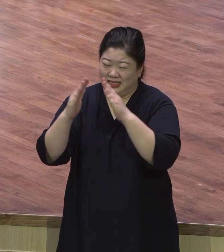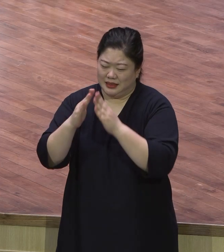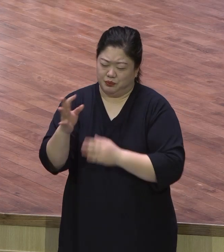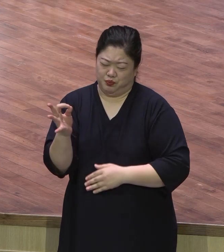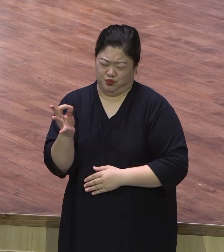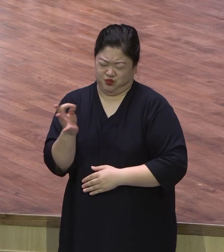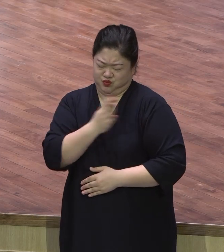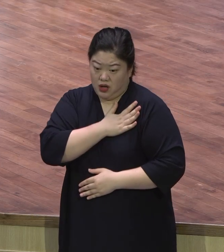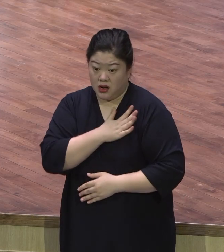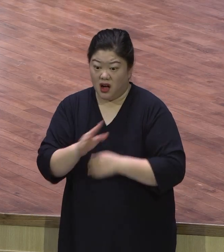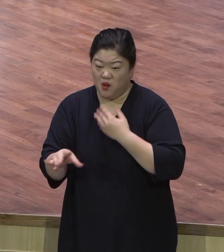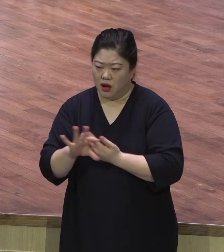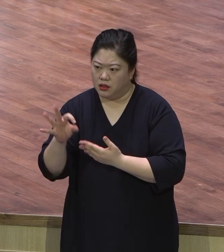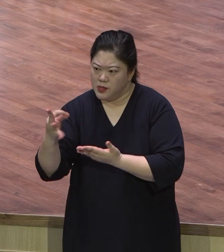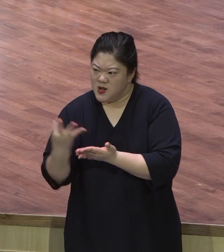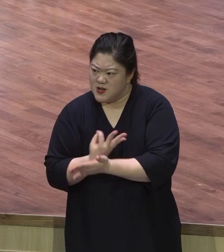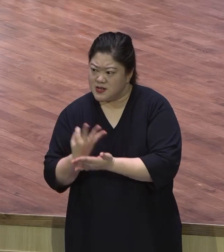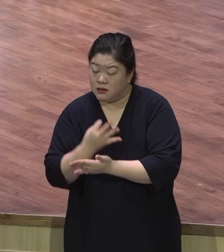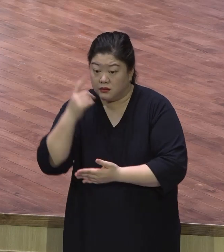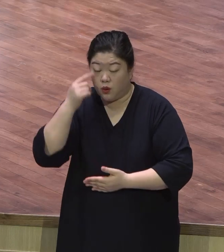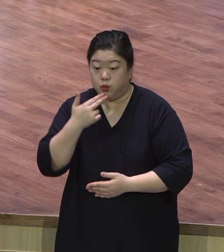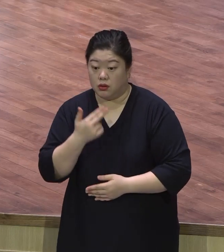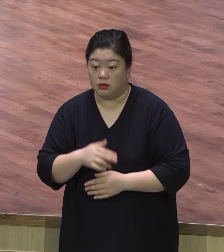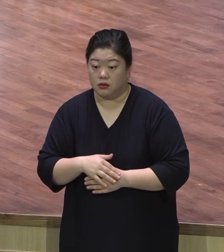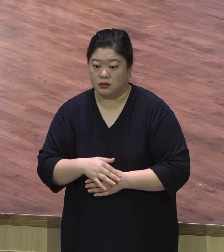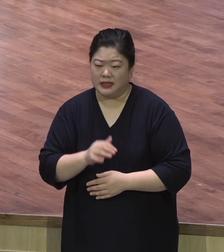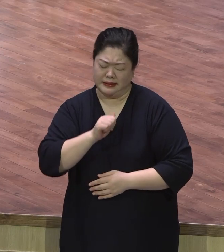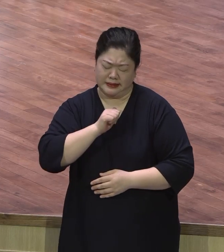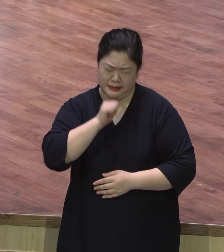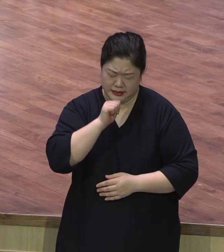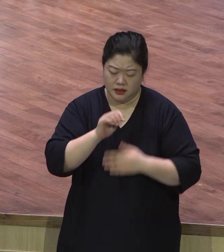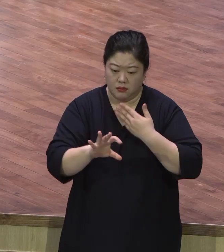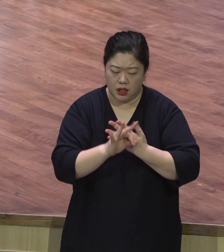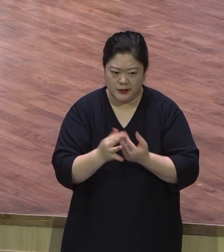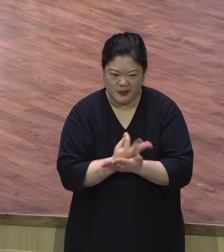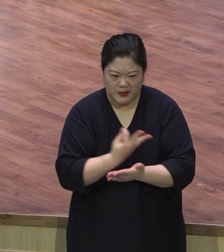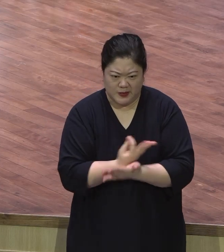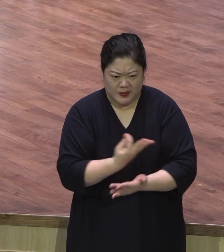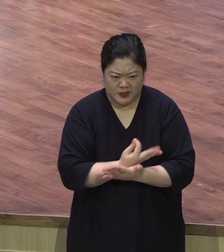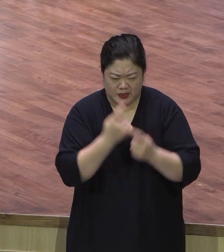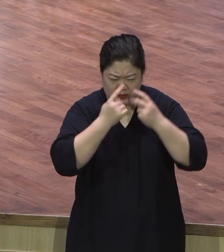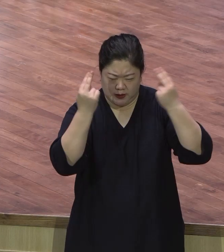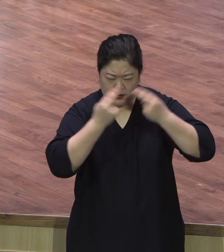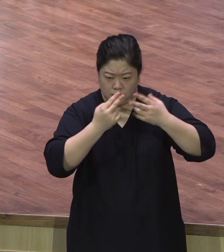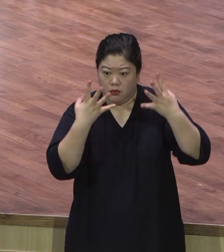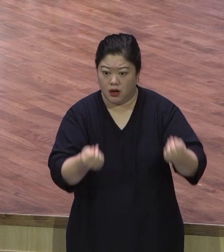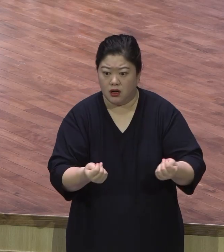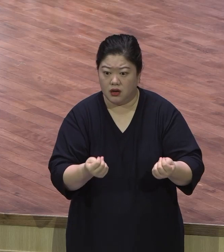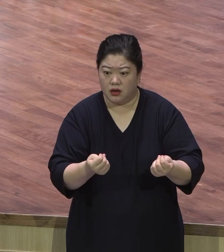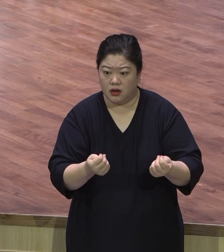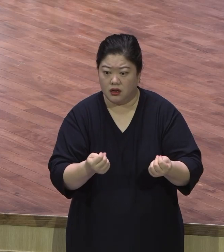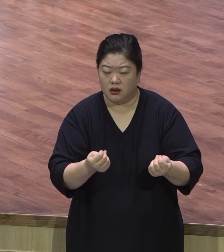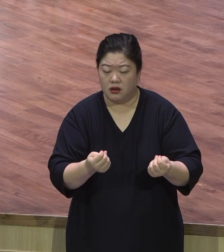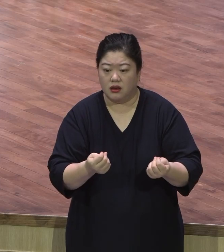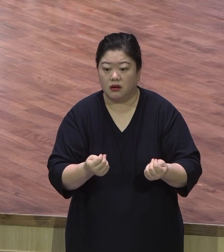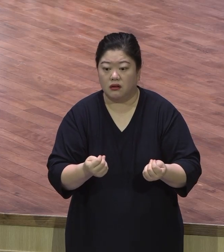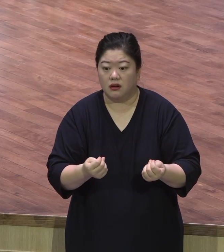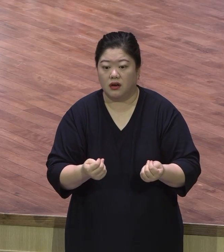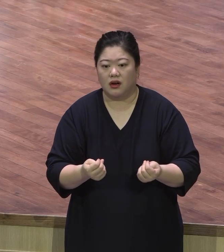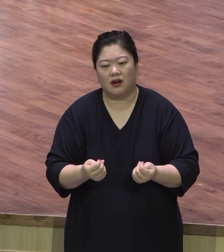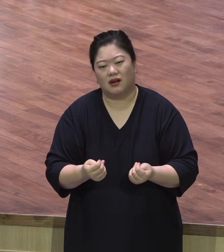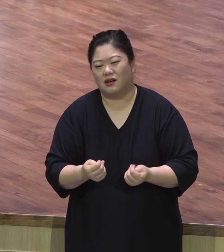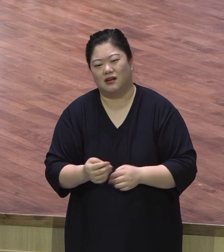무너질 바벨탑인 줄도 모르고 누구나 다 하나님 없어서 사는 사람들은 오직 돈입니다. 돈이 책은 줄 알고 돈